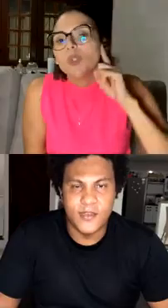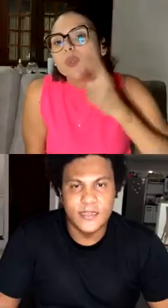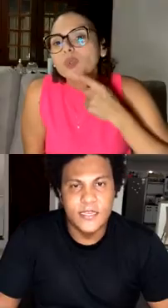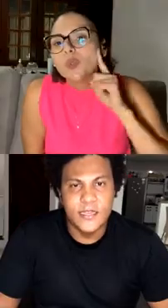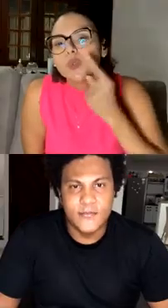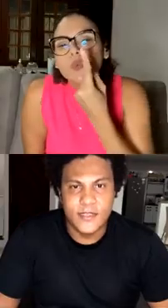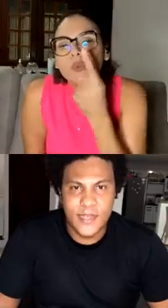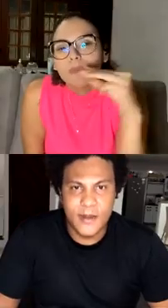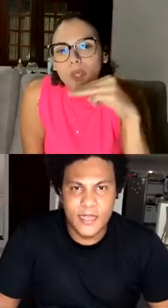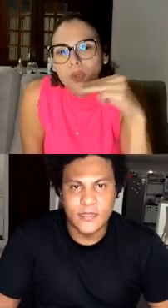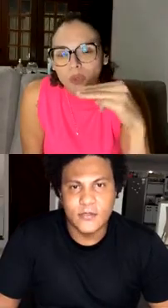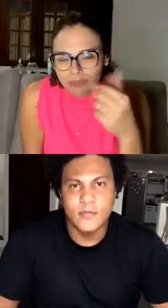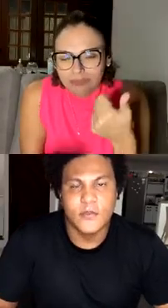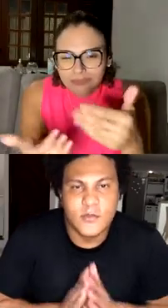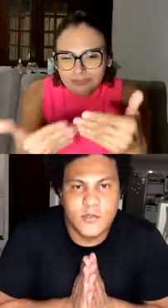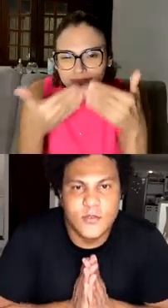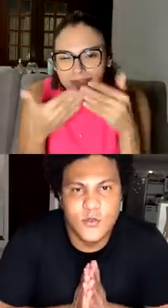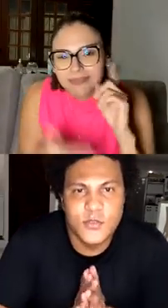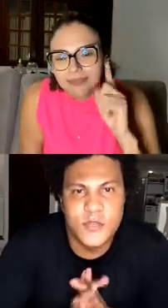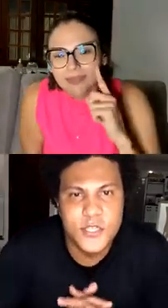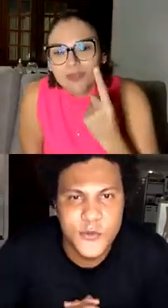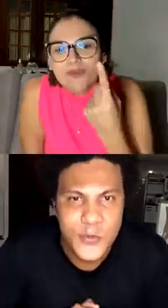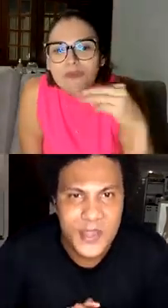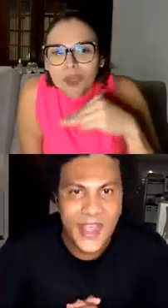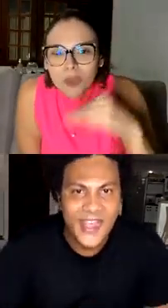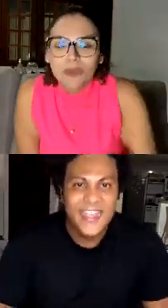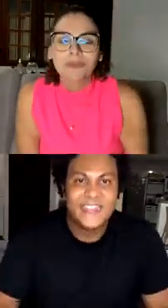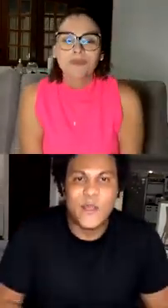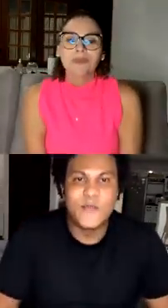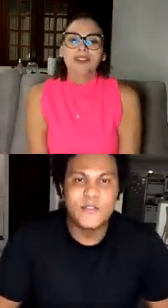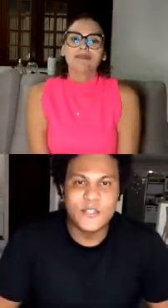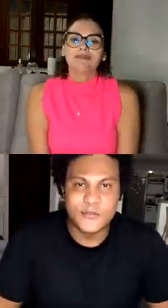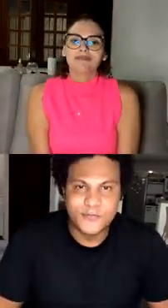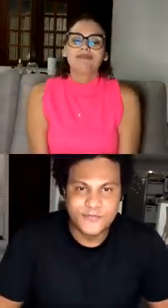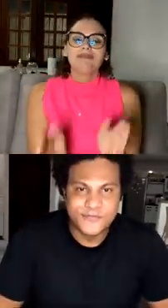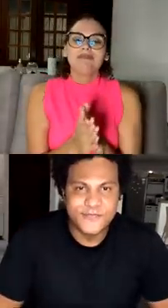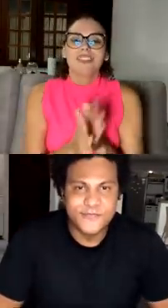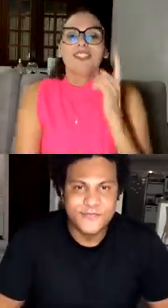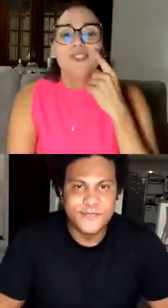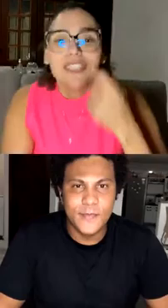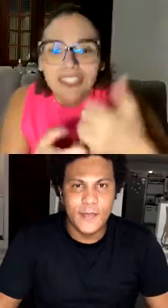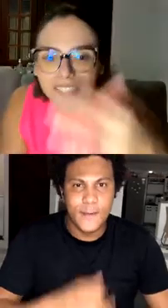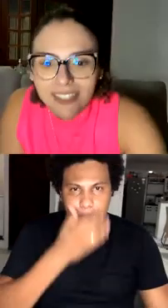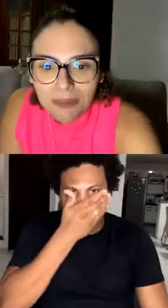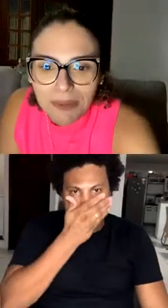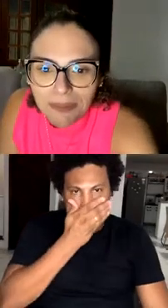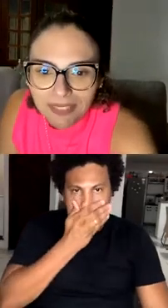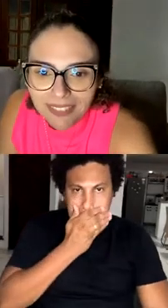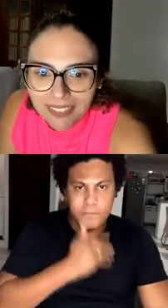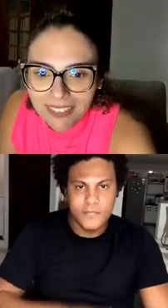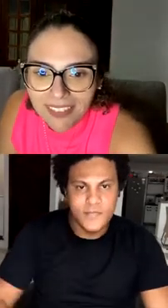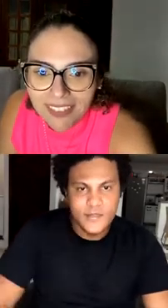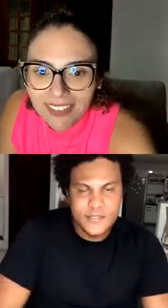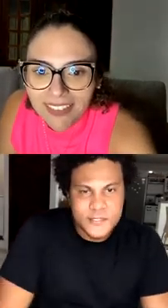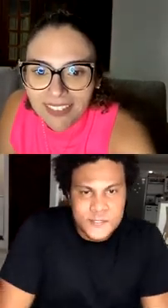o Roberto vai interpretar. Meus amigos surdos me escutam, tá? Só um minutinho. Deixa eu ver se ela está aqui mesmo.